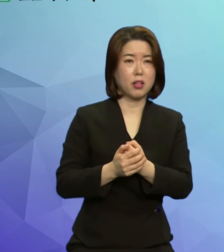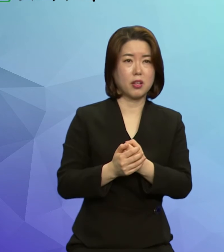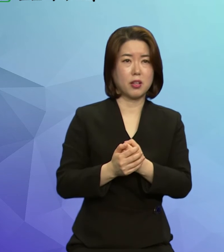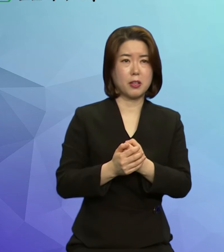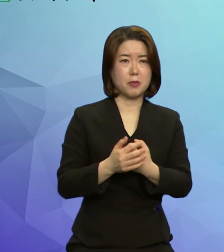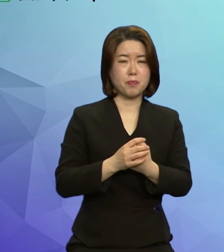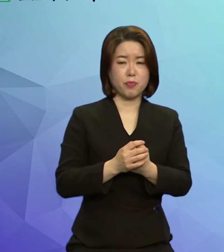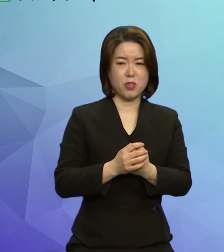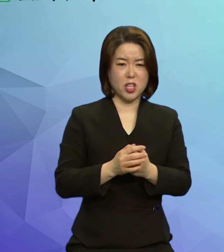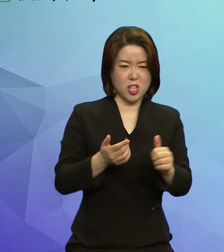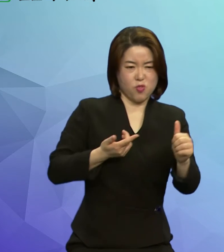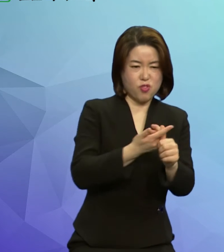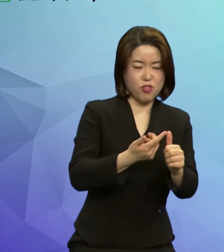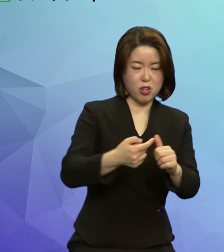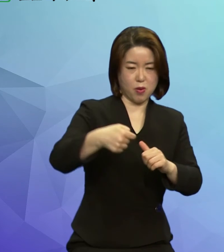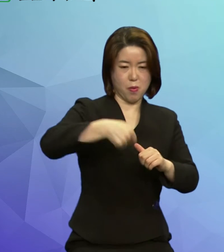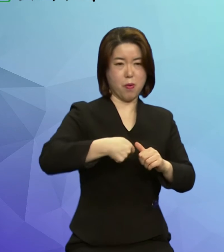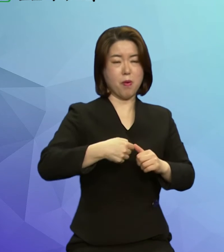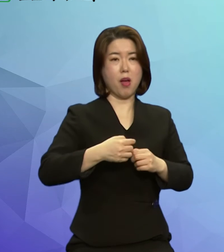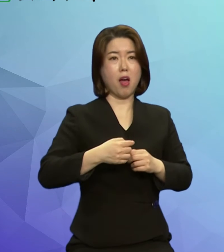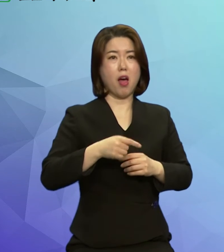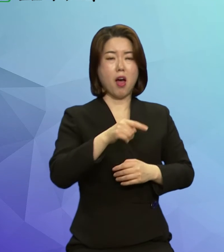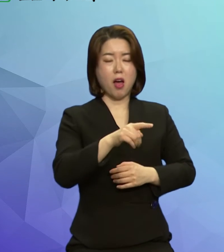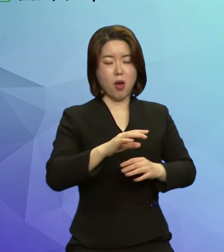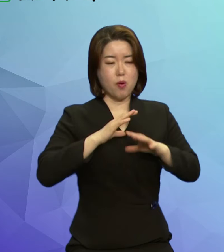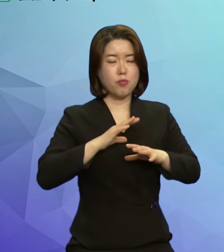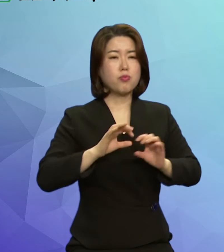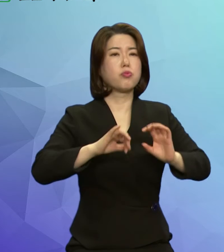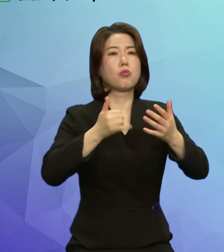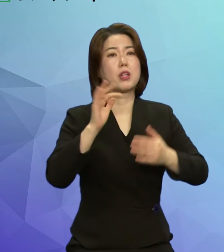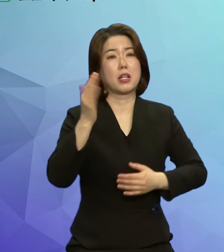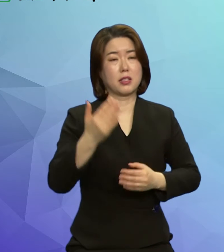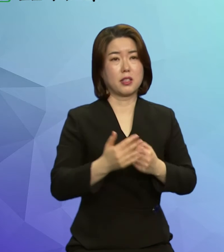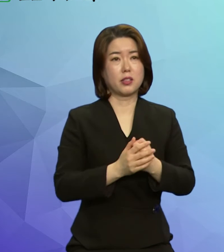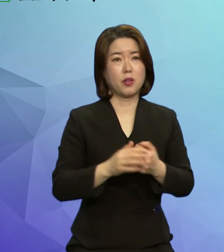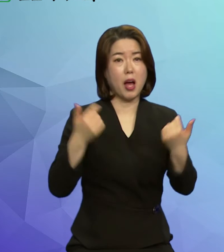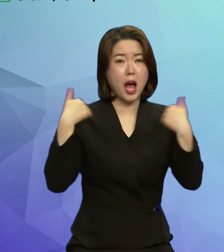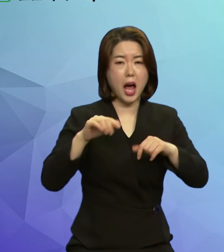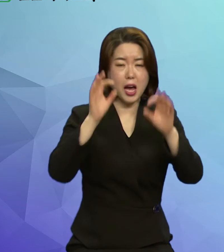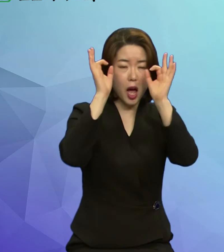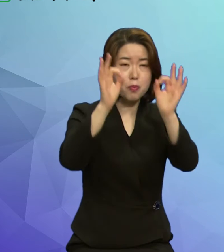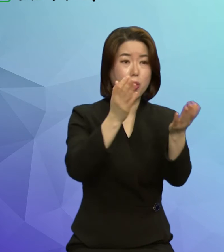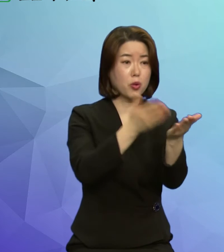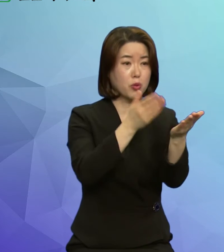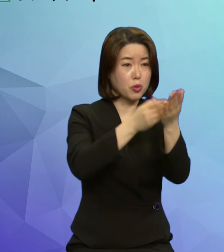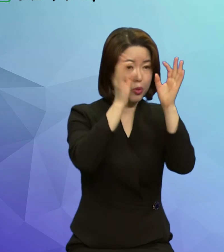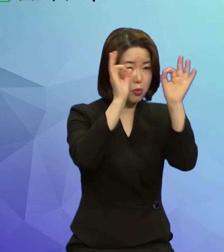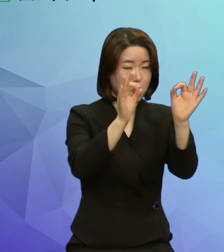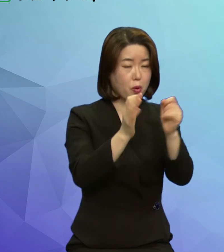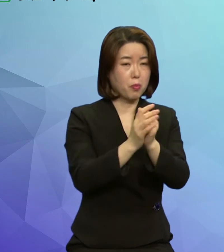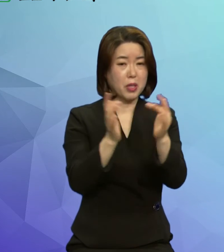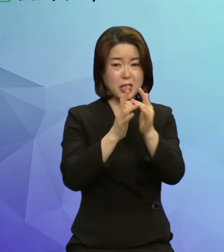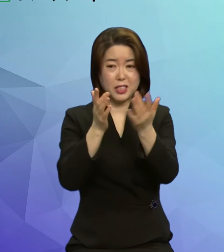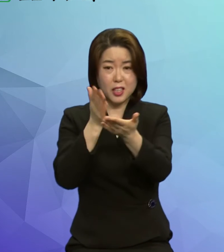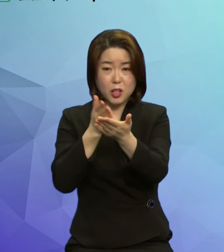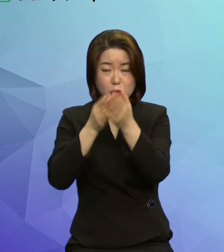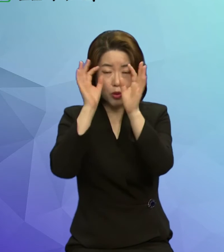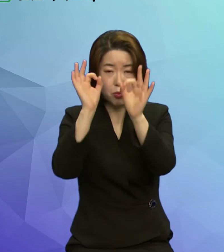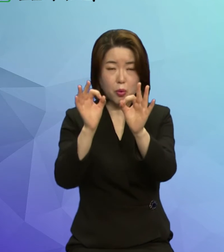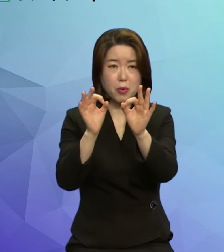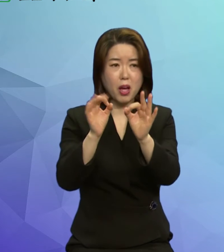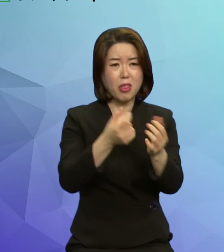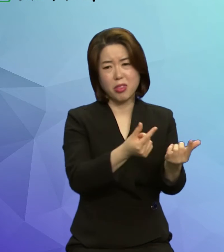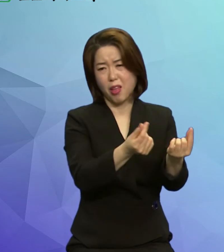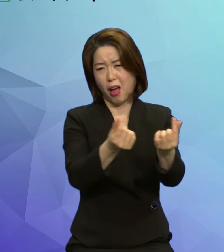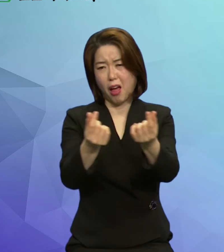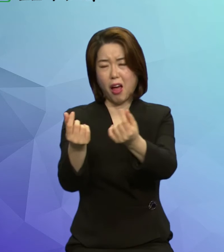죽고 죽이려는 무서운 세상이 되었잖아요. 늘 보는 뉴스들, 인터넷 뉴스들 다